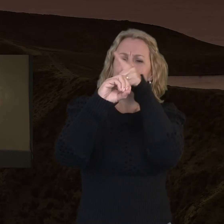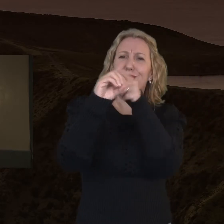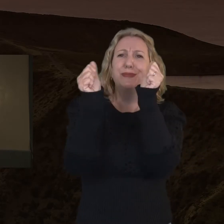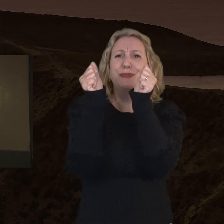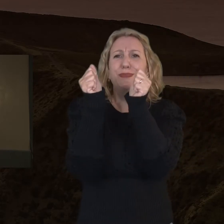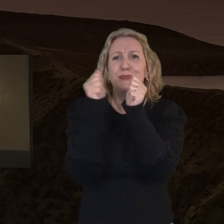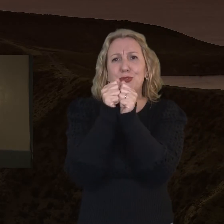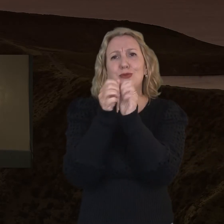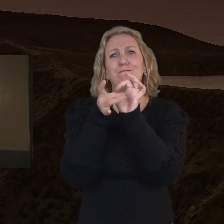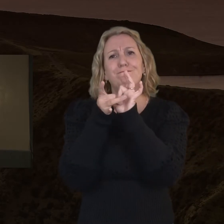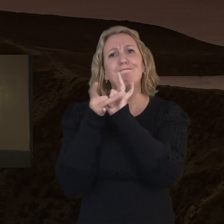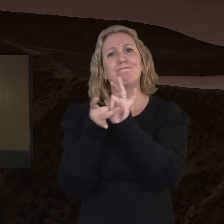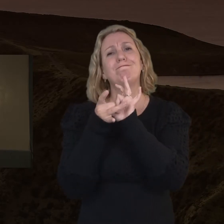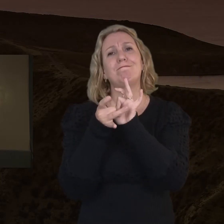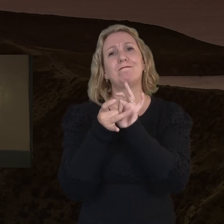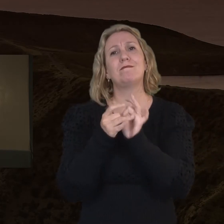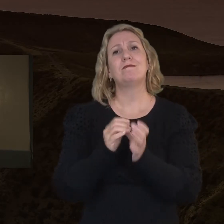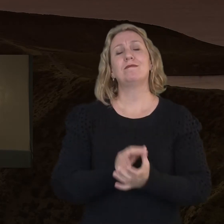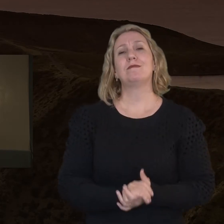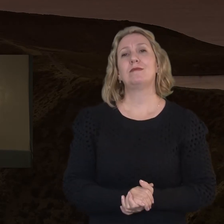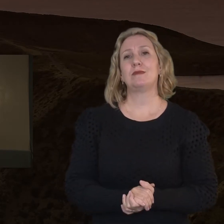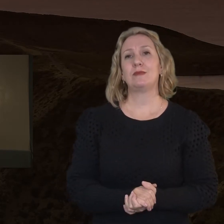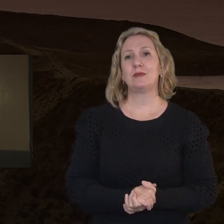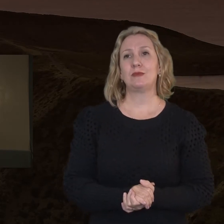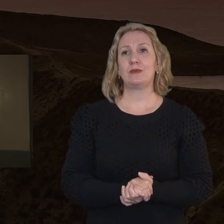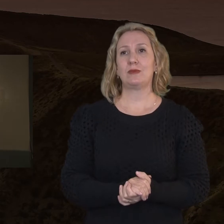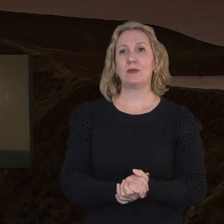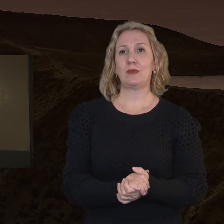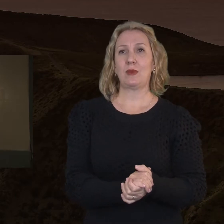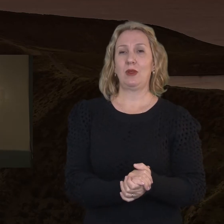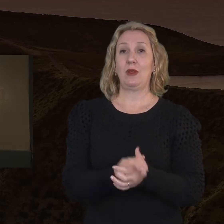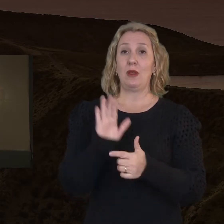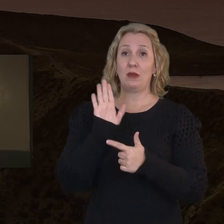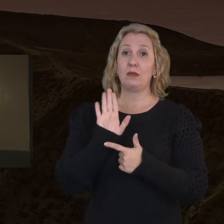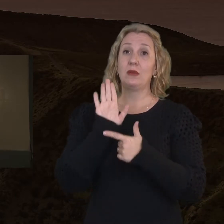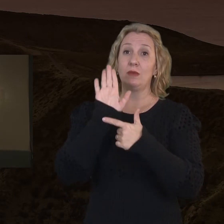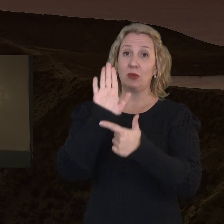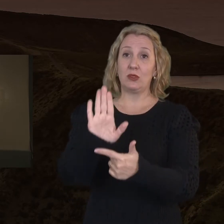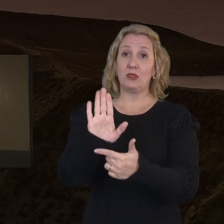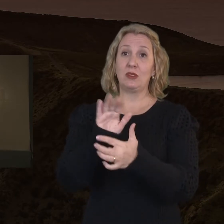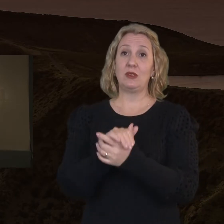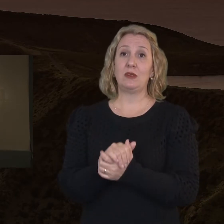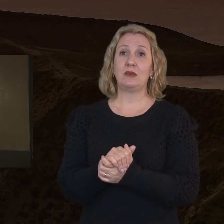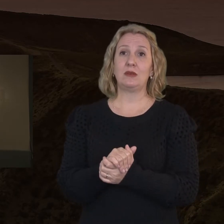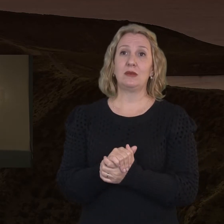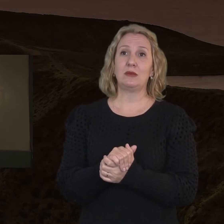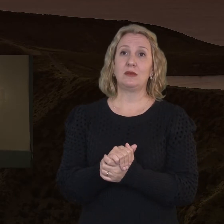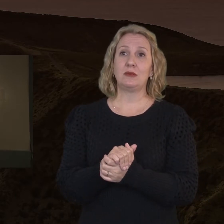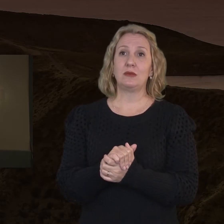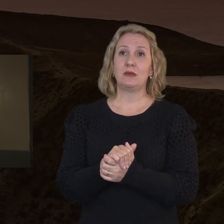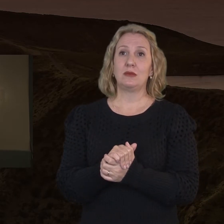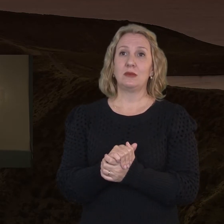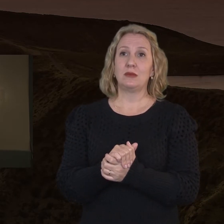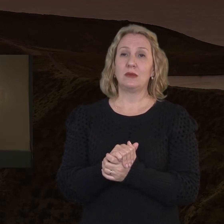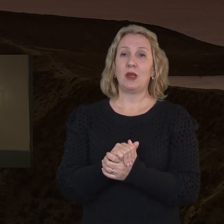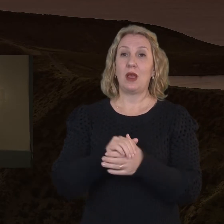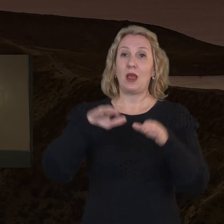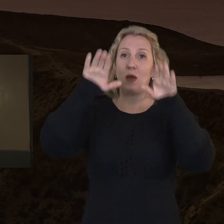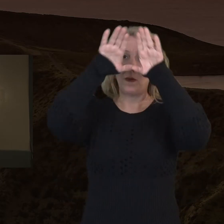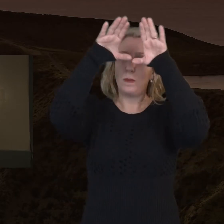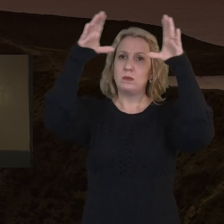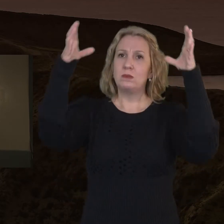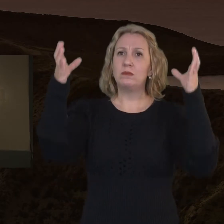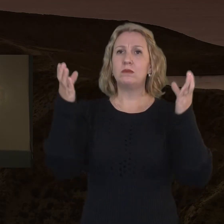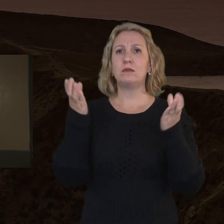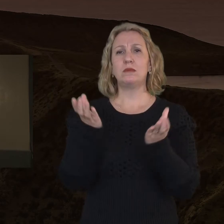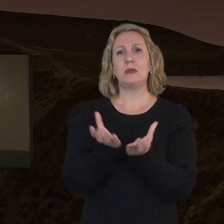claro irmãos nós para poder ilustrar nós usamos o plano mas na verdade e ver se é uma esfera não